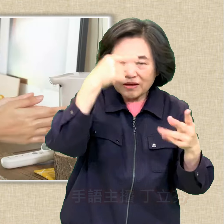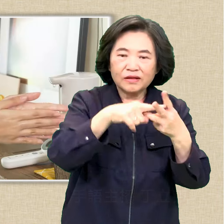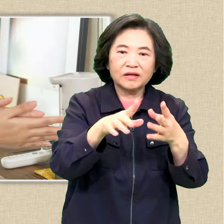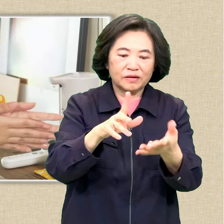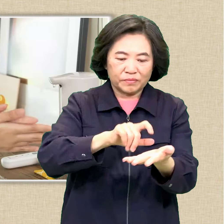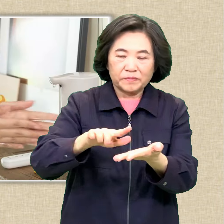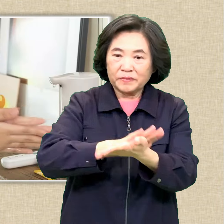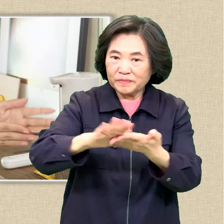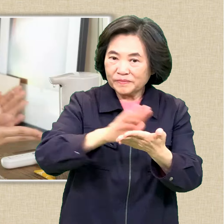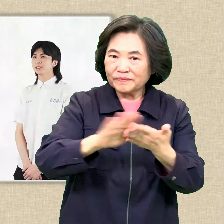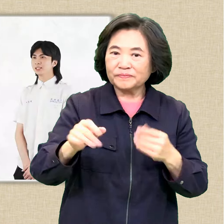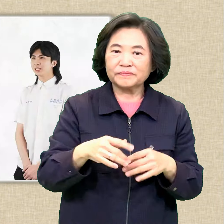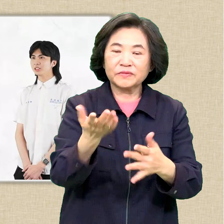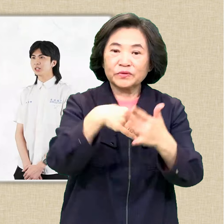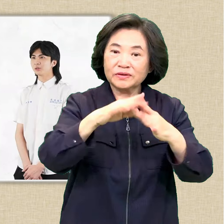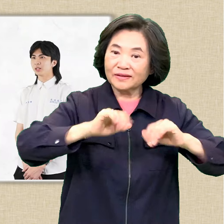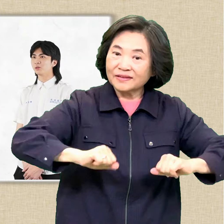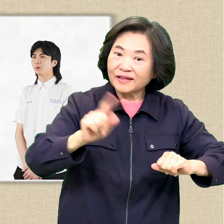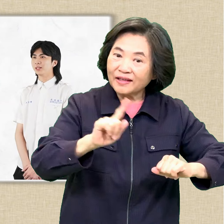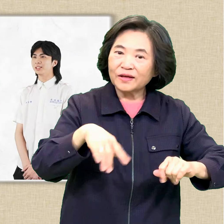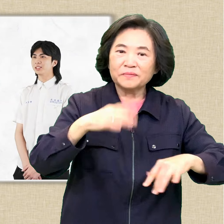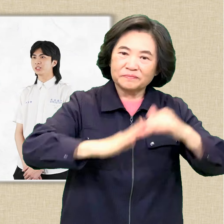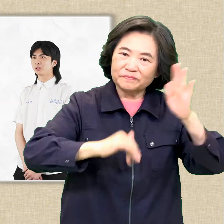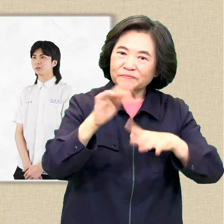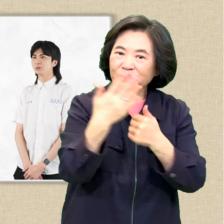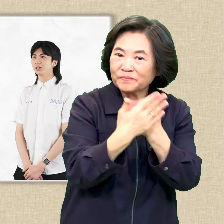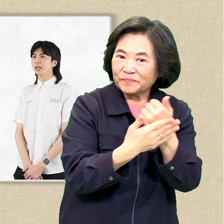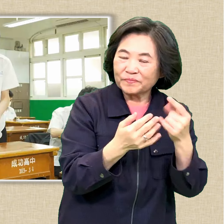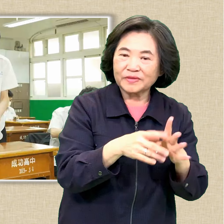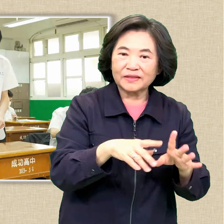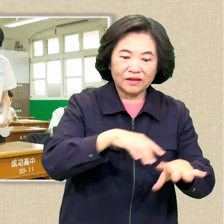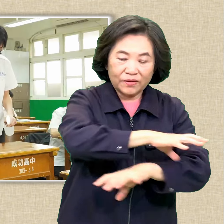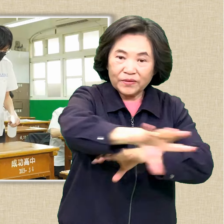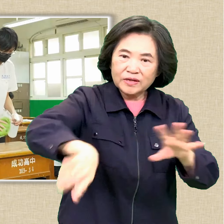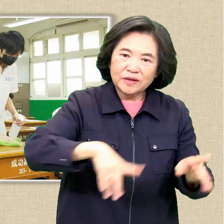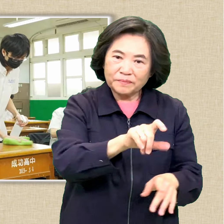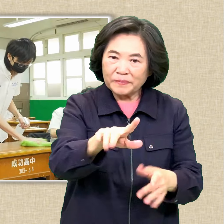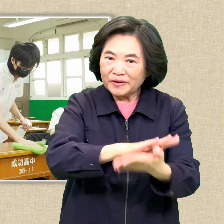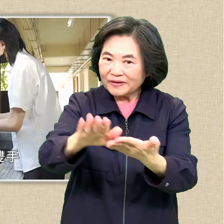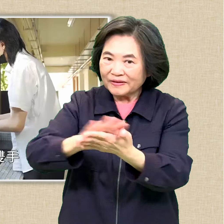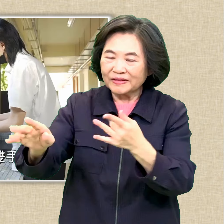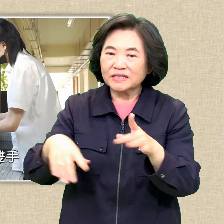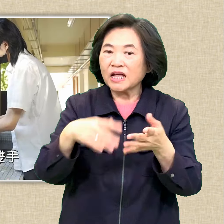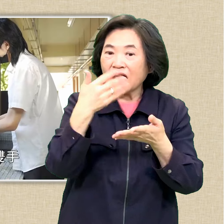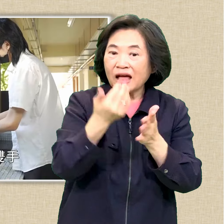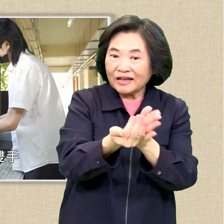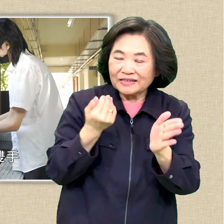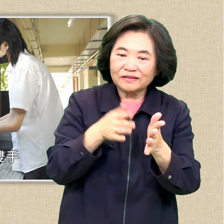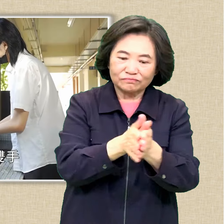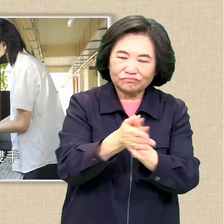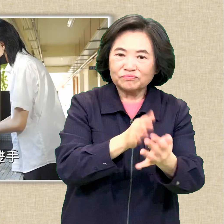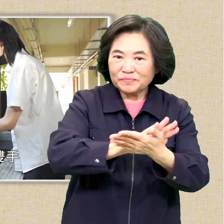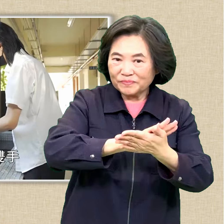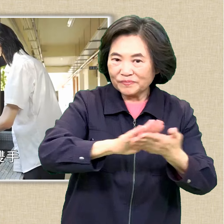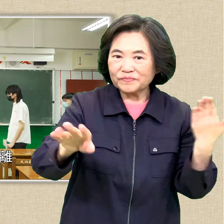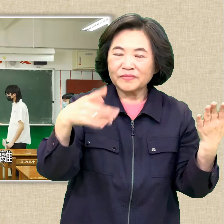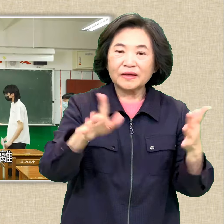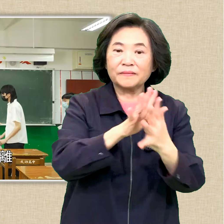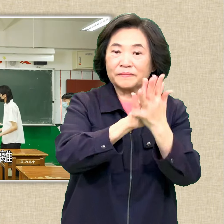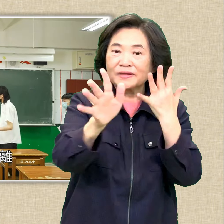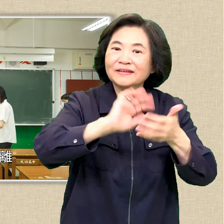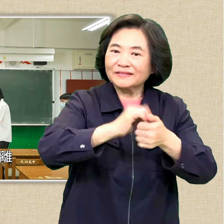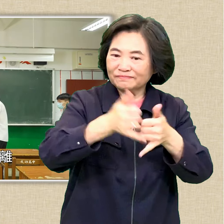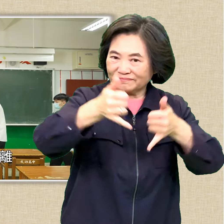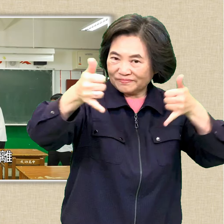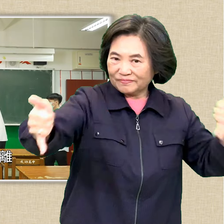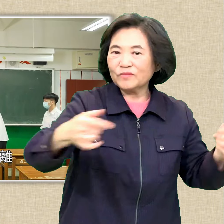温、消毒双手。 空间高人，爱你强下舒服，床头清洁环境。吃东西之前，或是洗墙双手，摆得